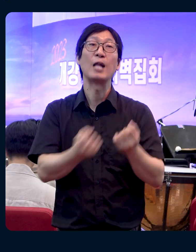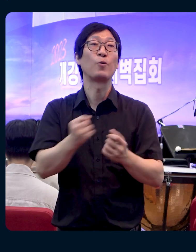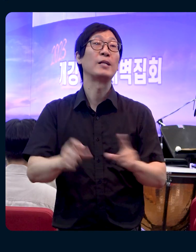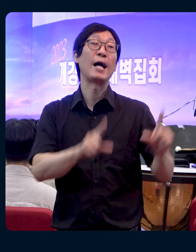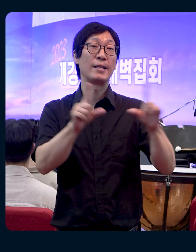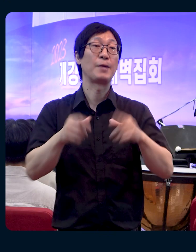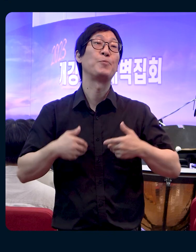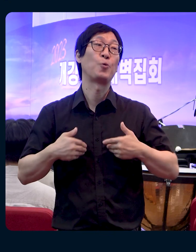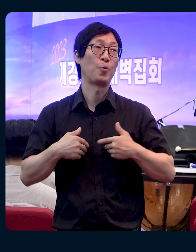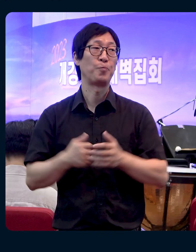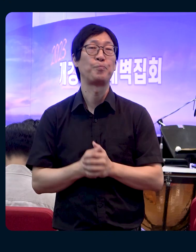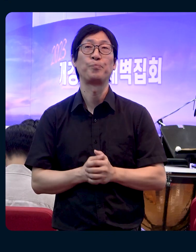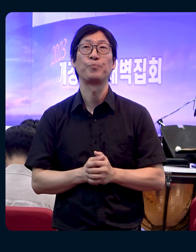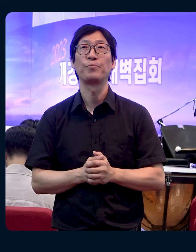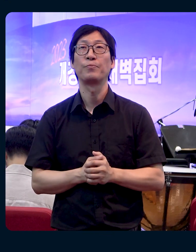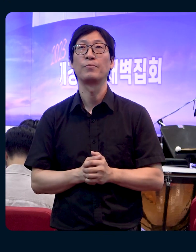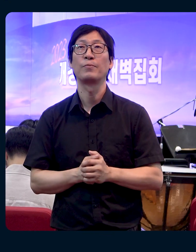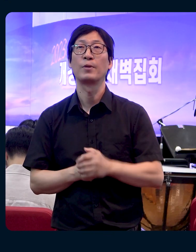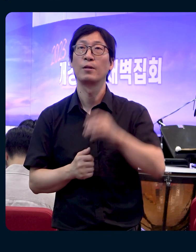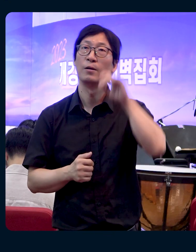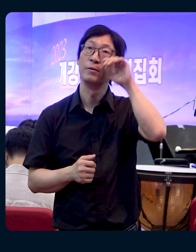거죠.